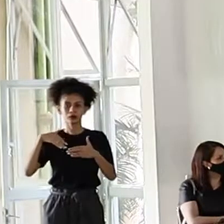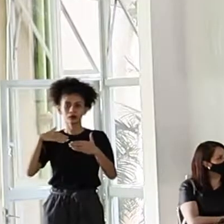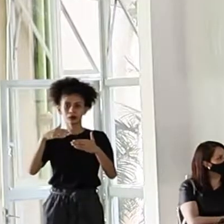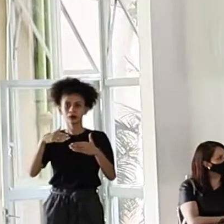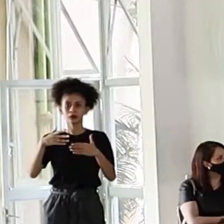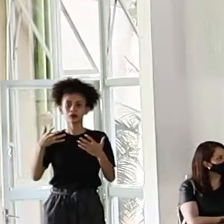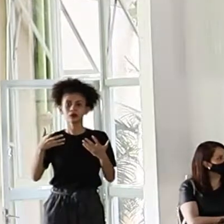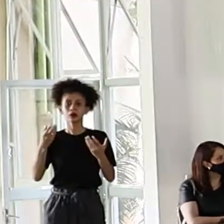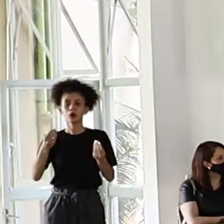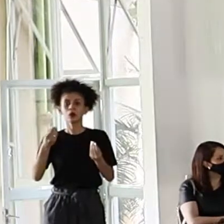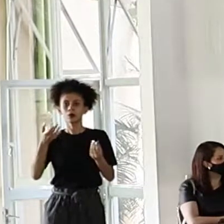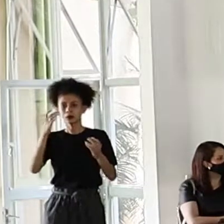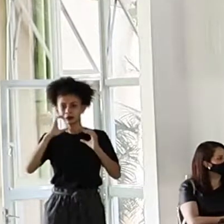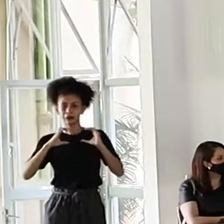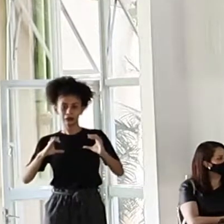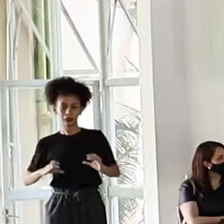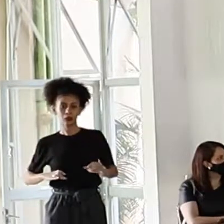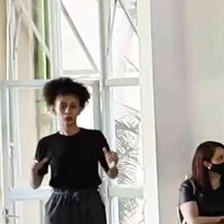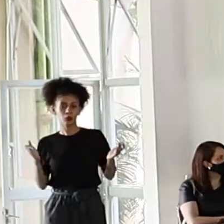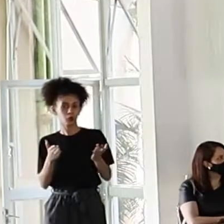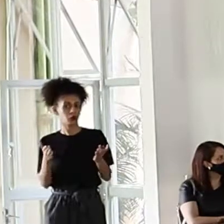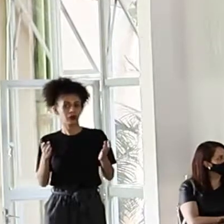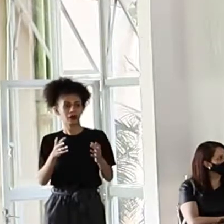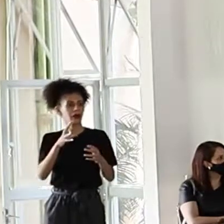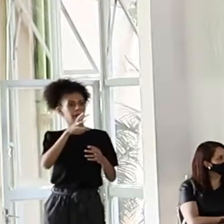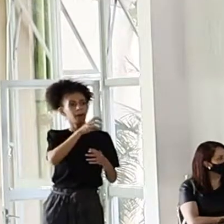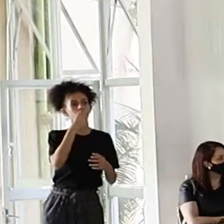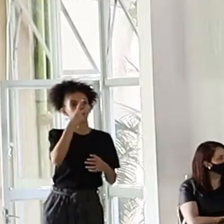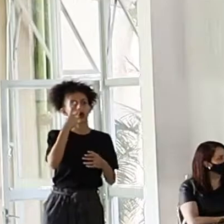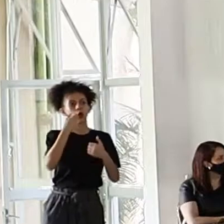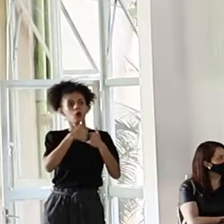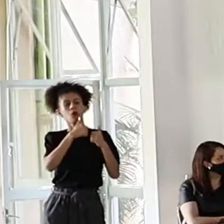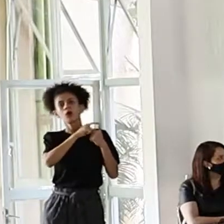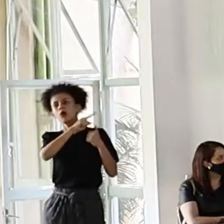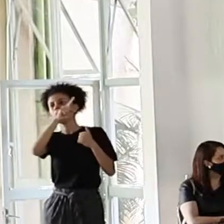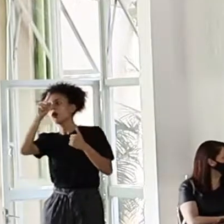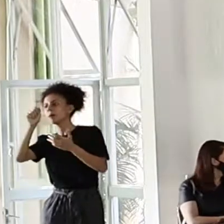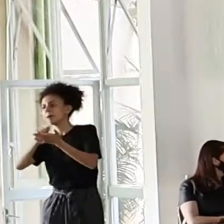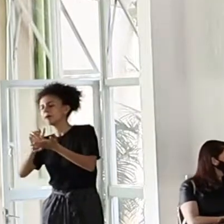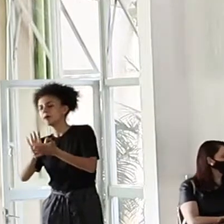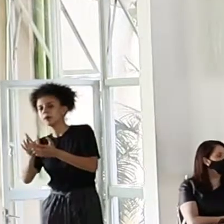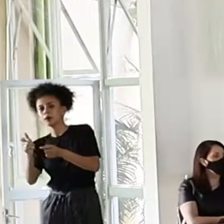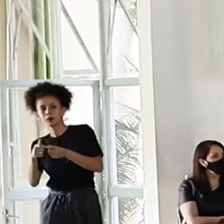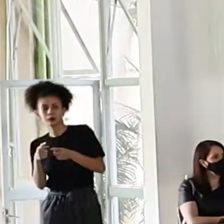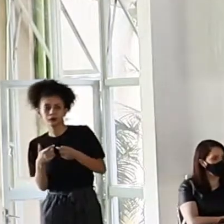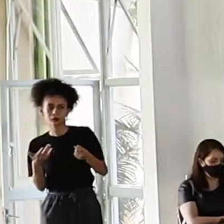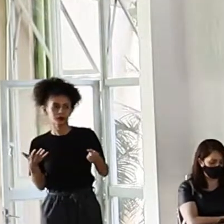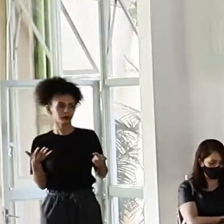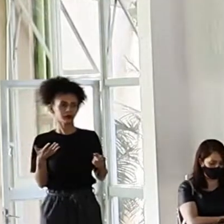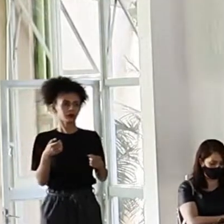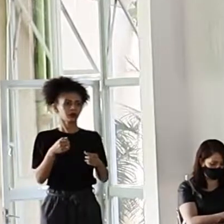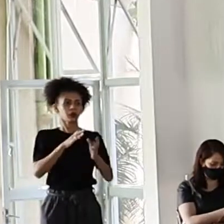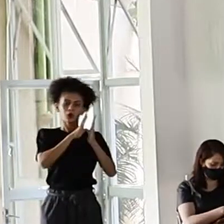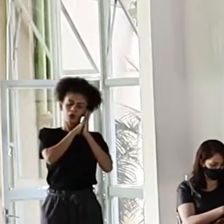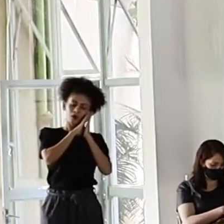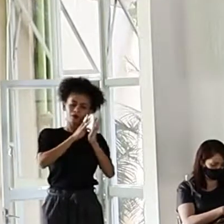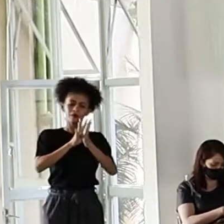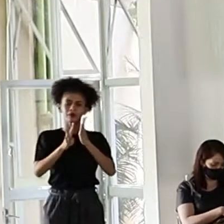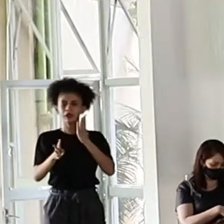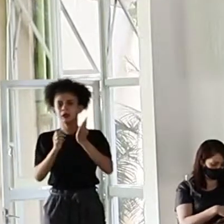duas horas de ontem foi marcar uma consulta o rapaz dormir na fila para fazer uma matrícula se você pode fazer isso o aplicativo